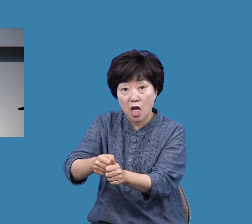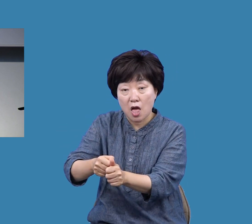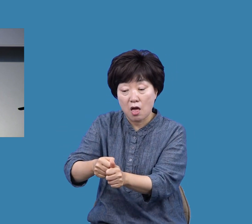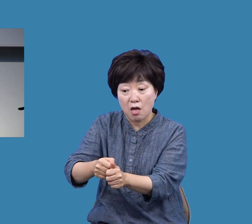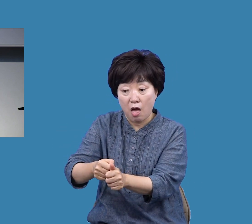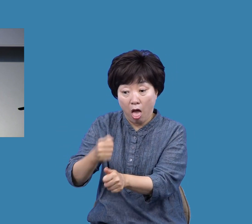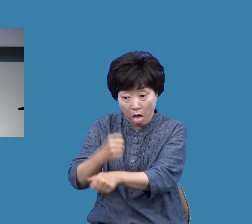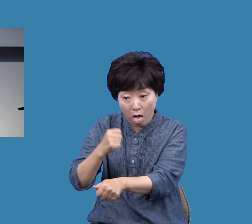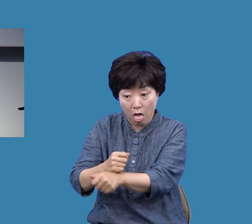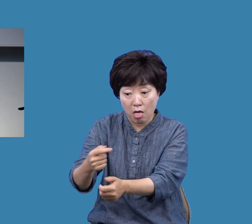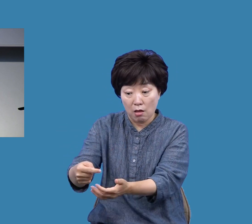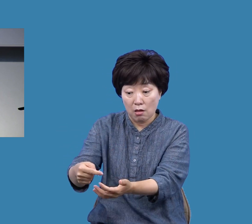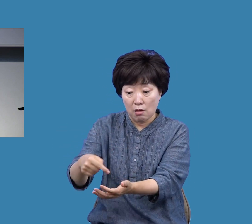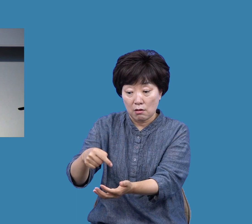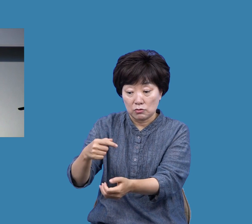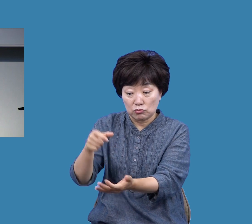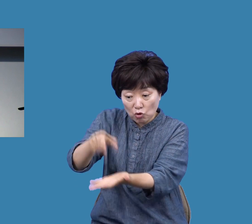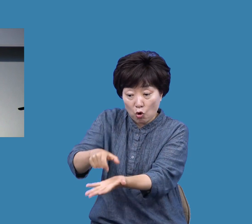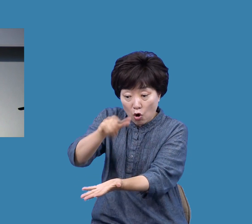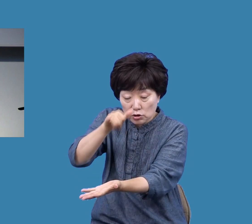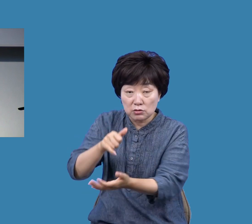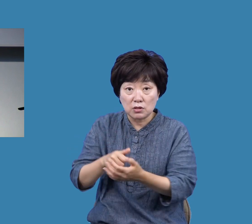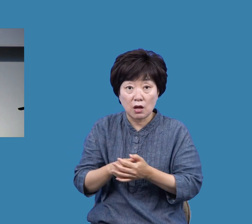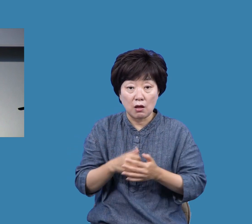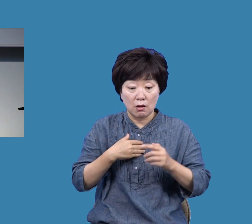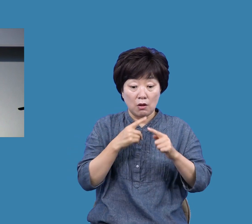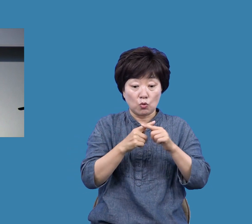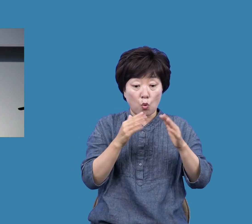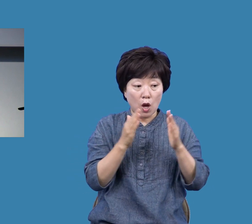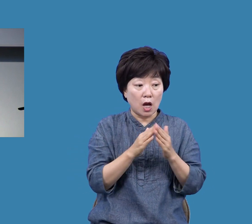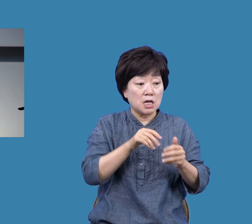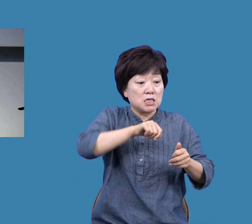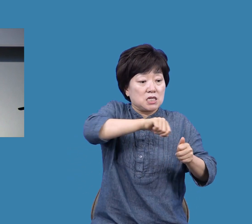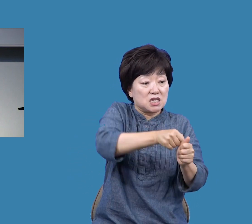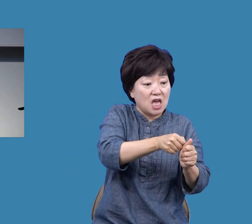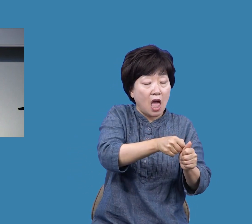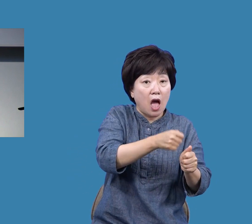없이 그래. 이런 교만한 얘기.